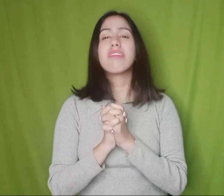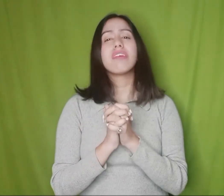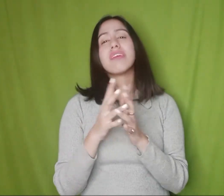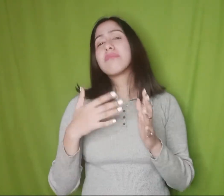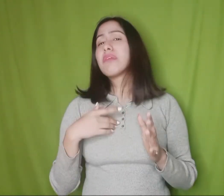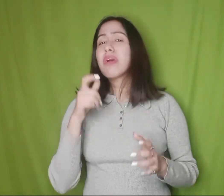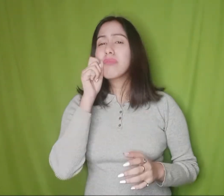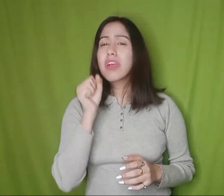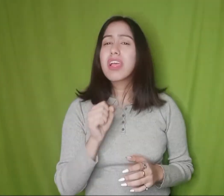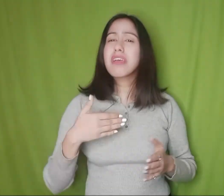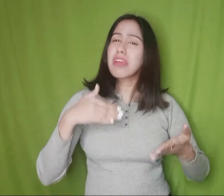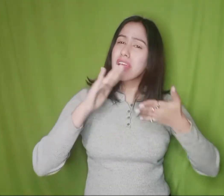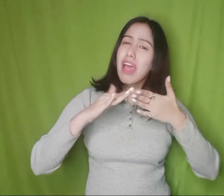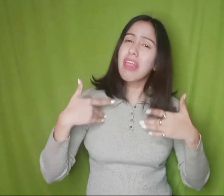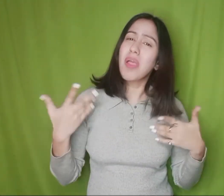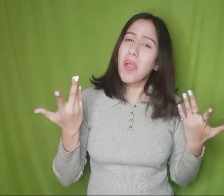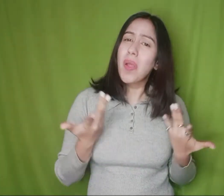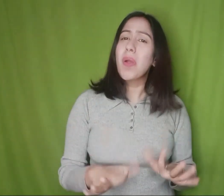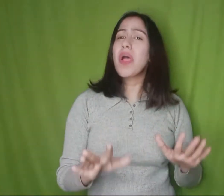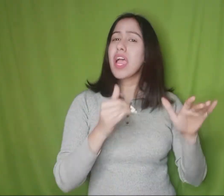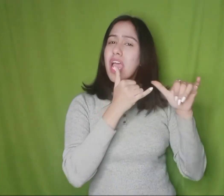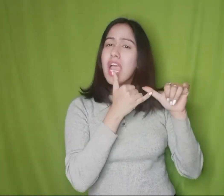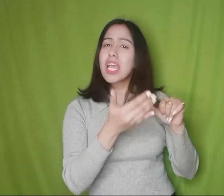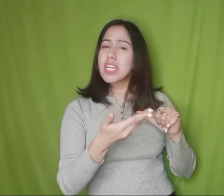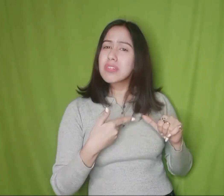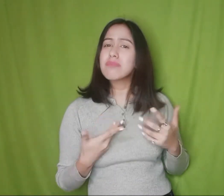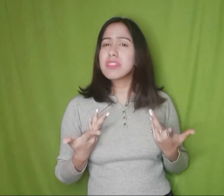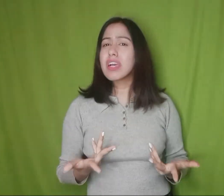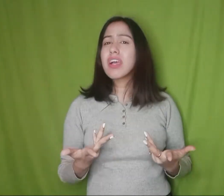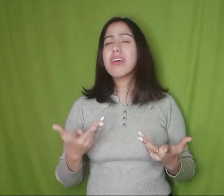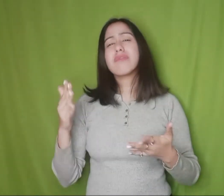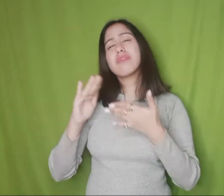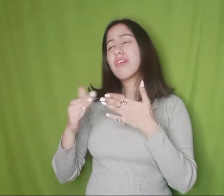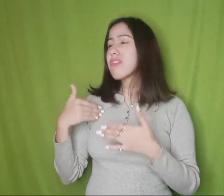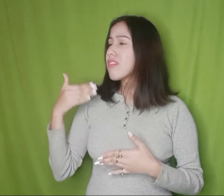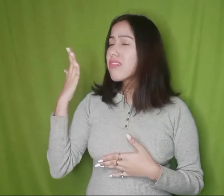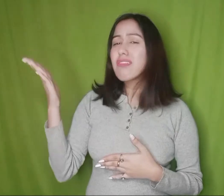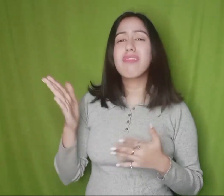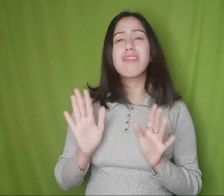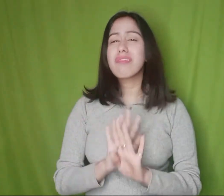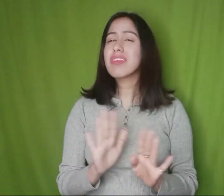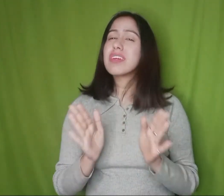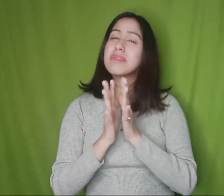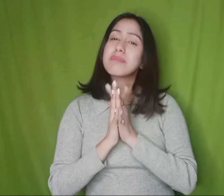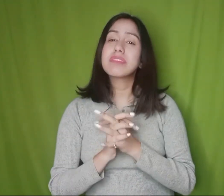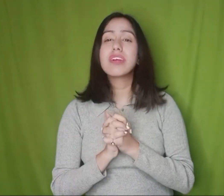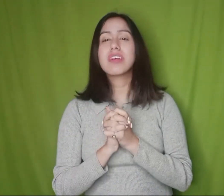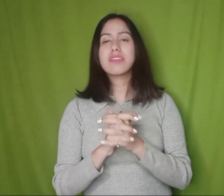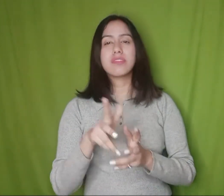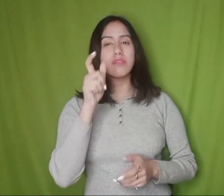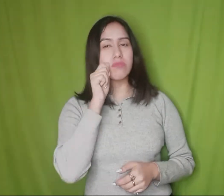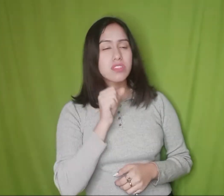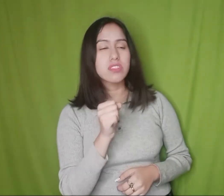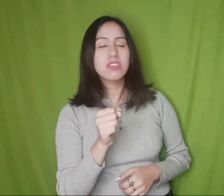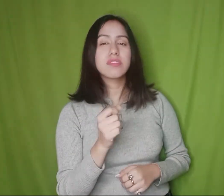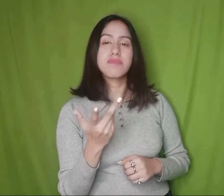लाख मिन्नतें की, मनोहार की, गिड़गिड़ाई कि दादा साहब ब्याह तो मेरा हो चुका, अब कुंवर सा को दूं भी तो